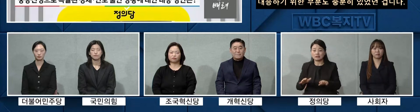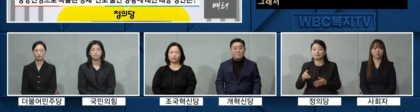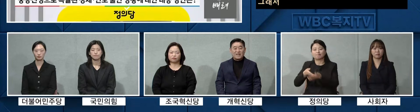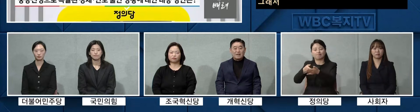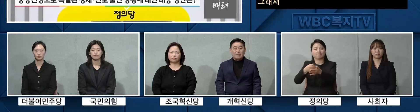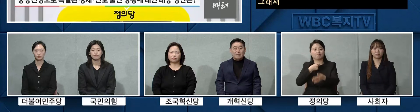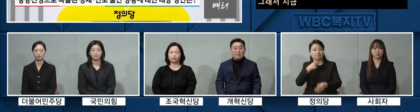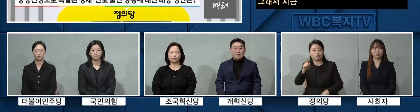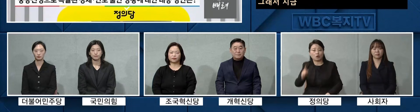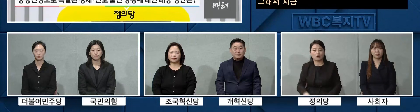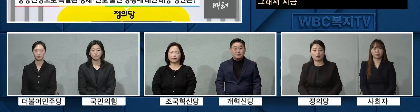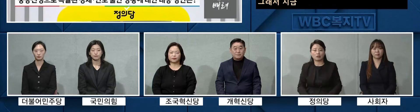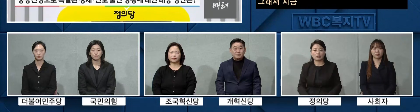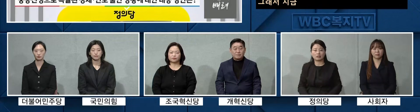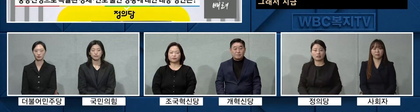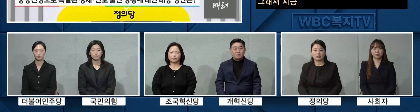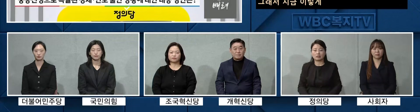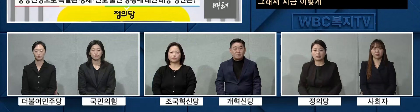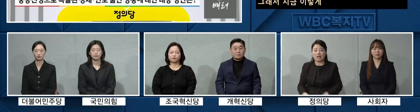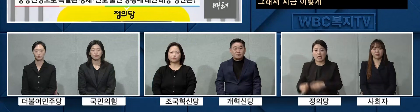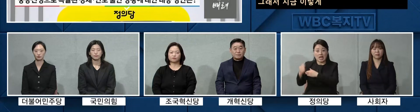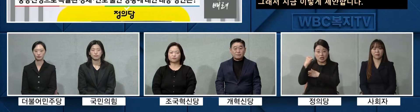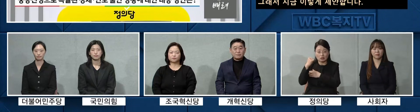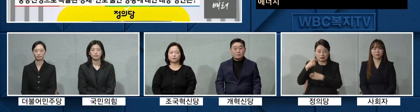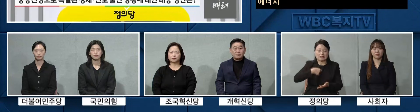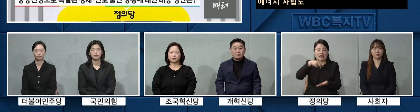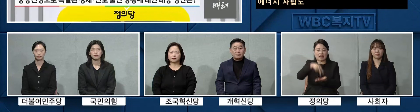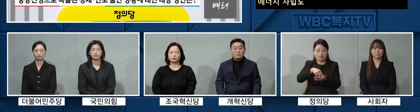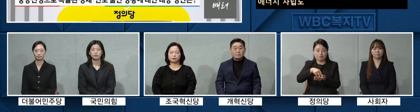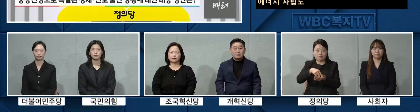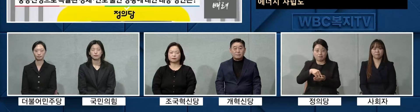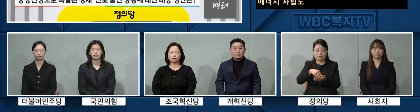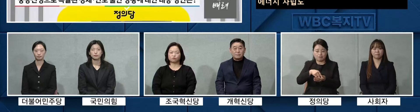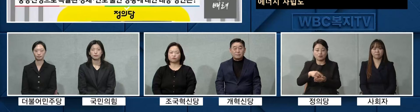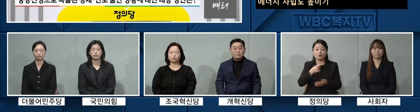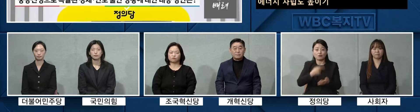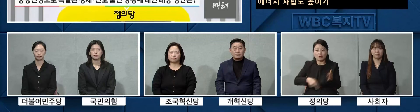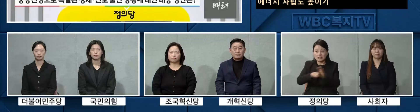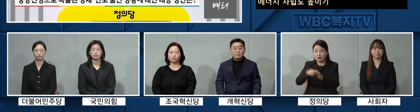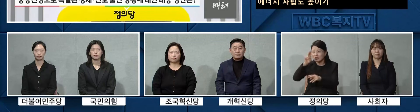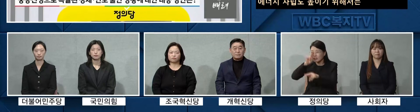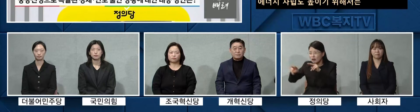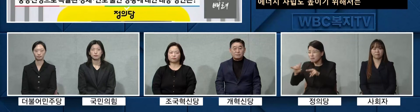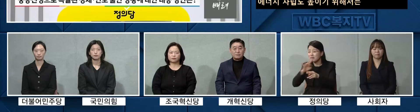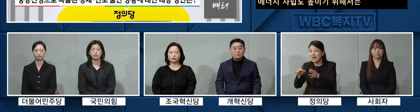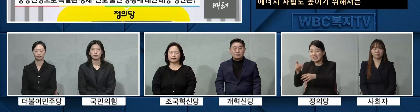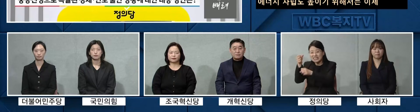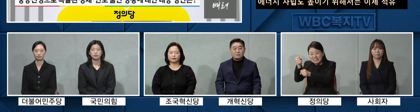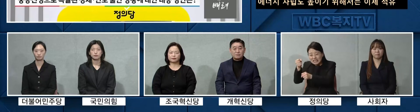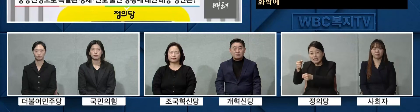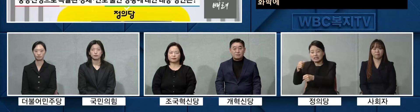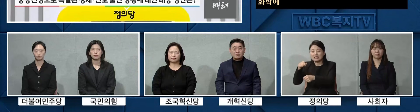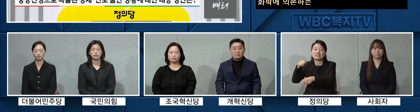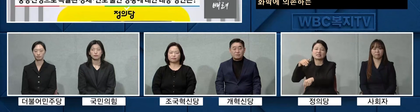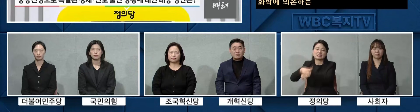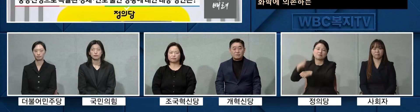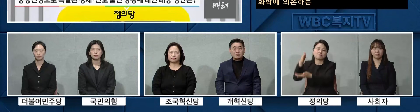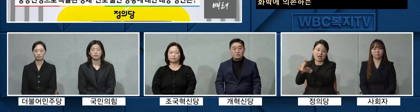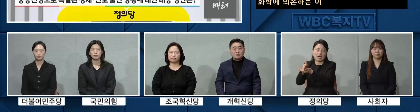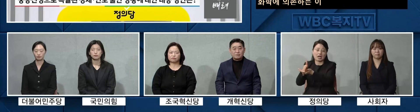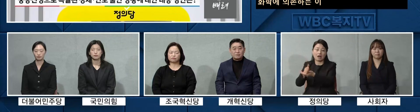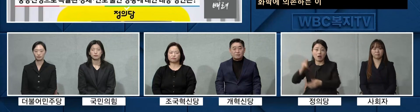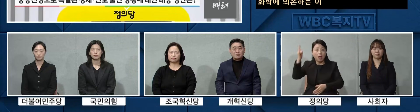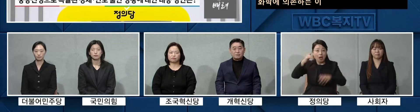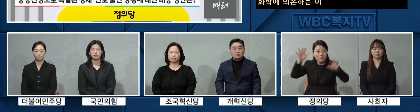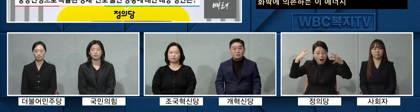제안합니다. 에너지 자립도 높이기 위해서는 이제 석유화학에 의존하는 이 에너지 정책을 재생에너지